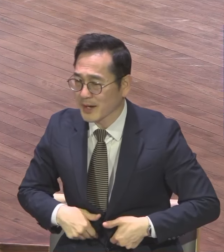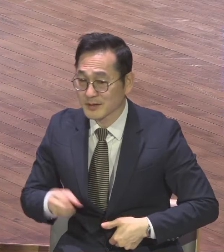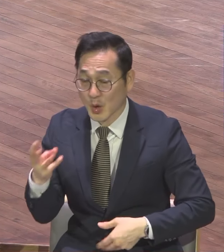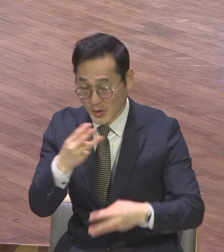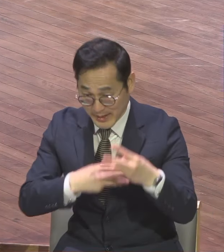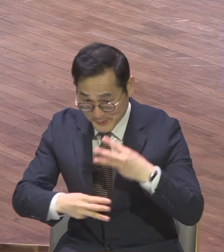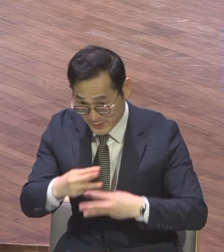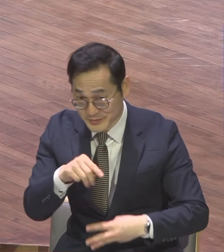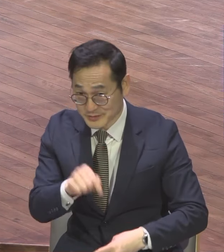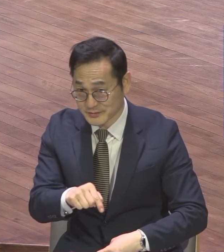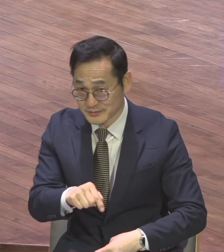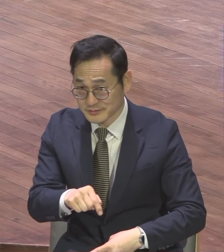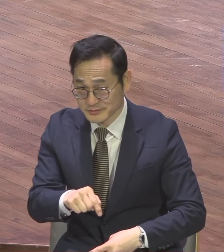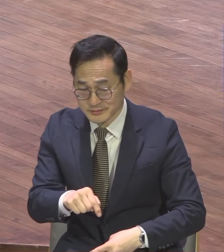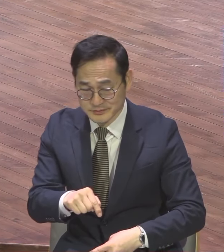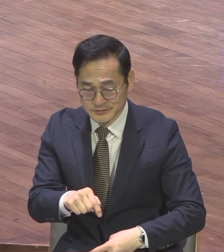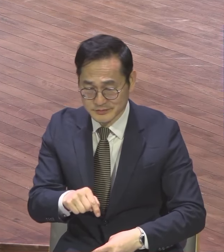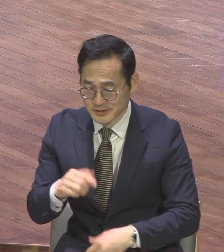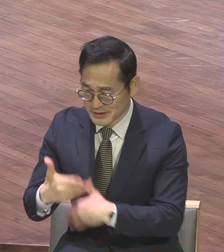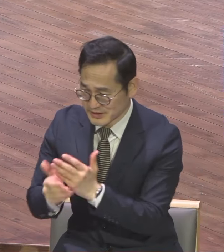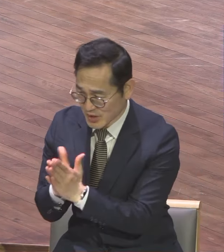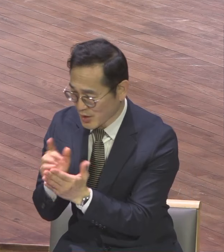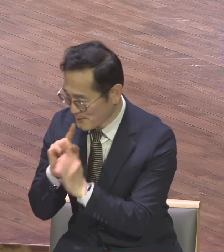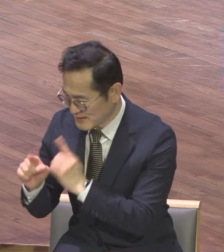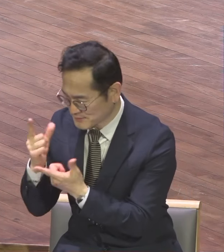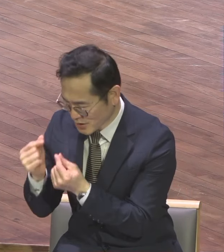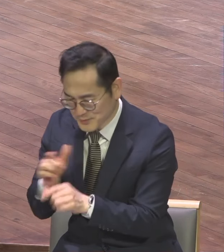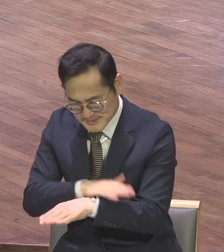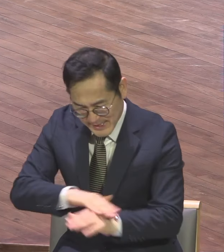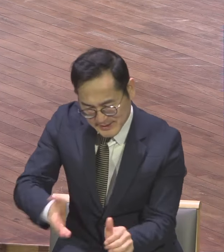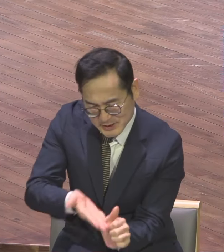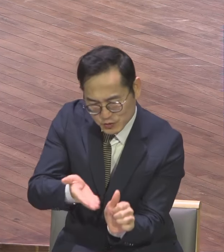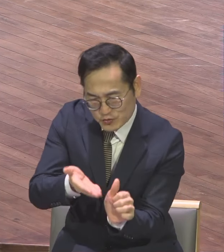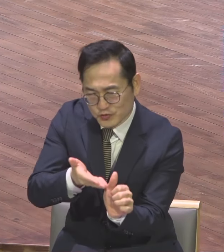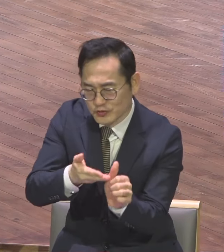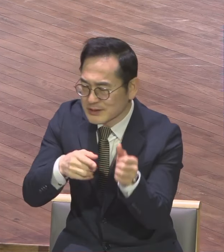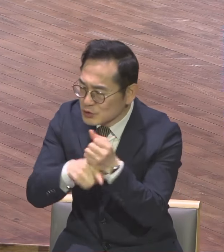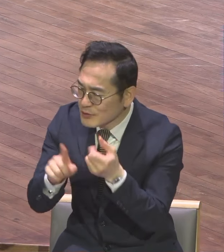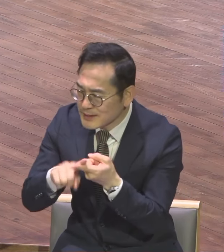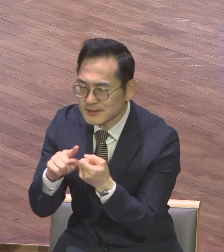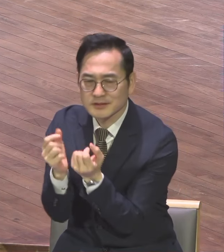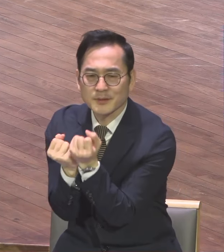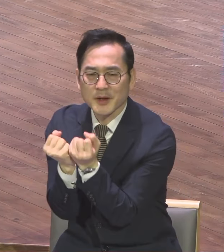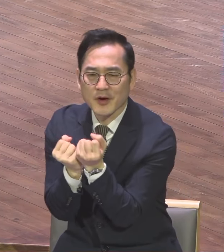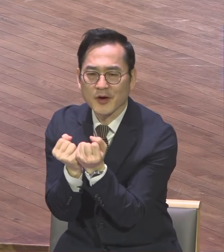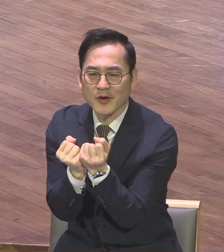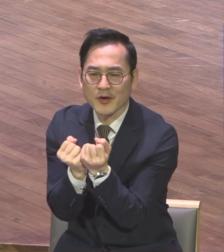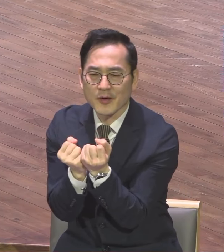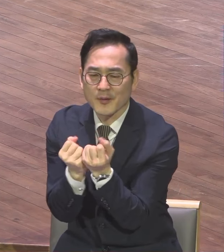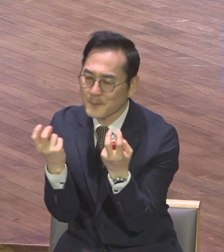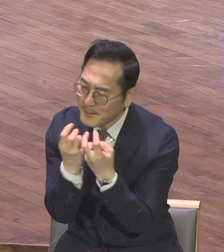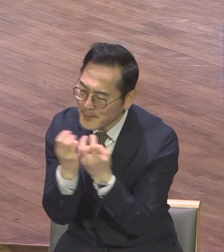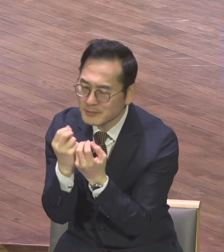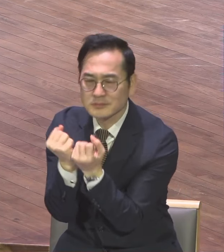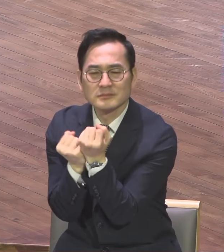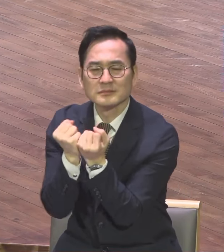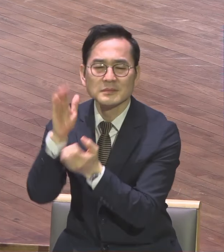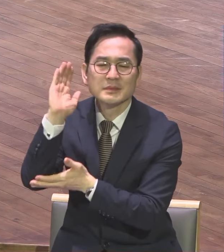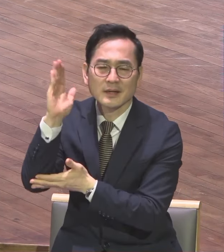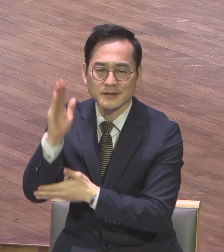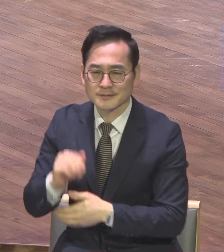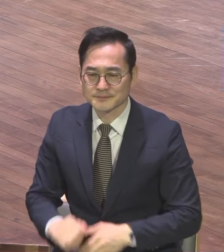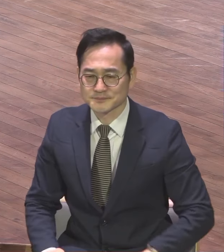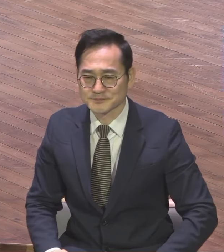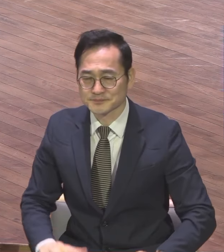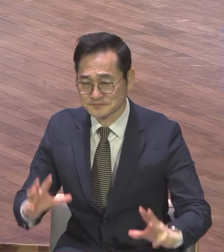렘넌트들을 어떻게 성경적으로 양육할 것인지에 대한 메시지를 주신 것입니다. 그 핵심이